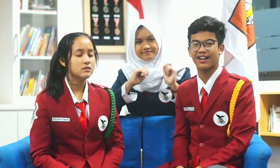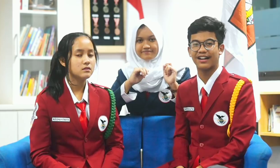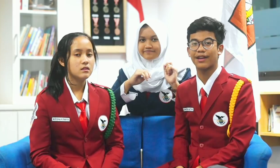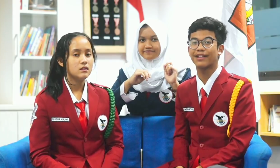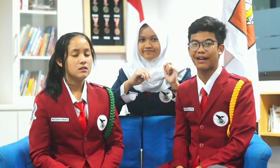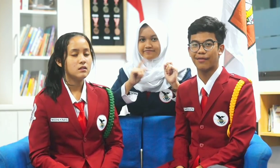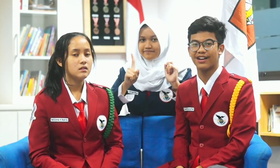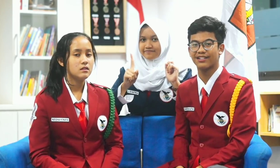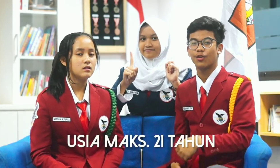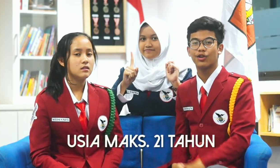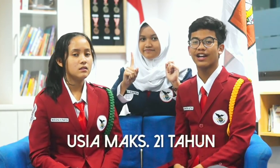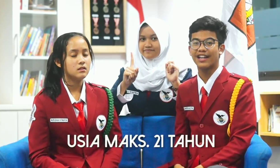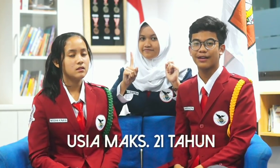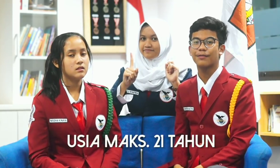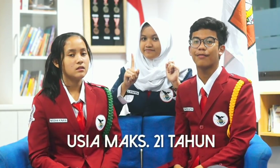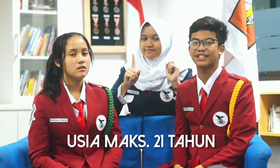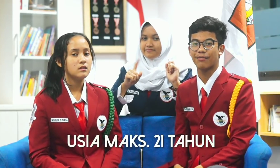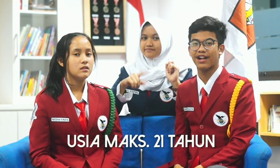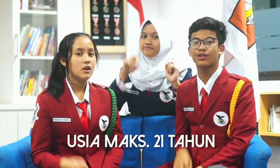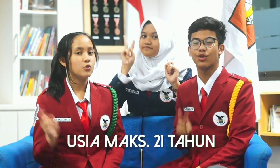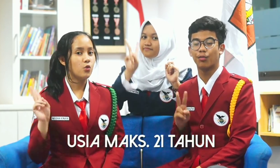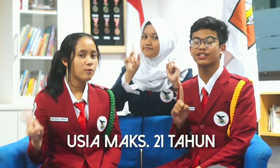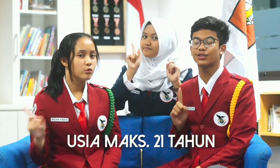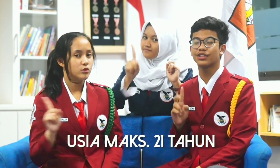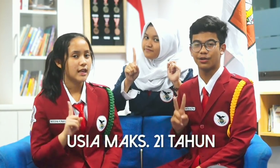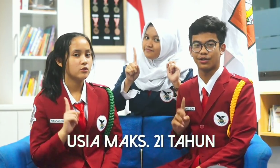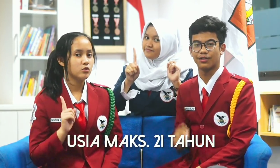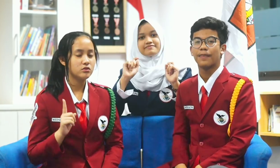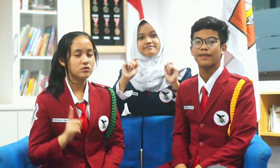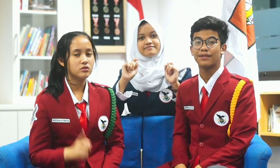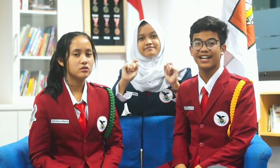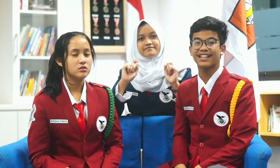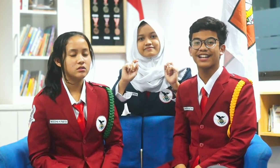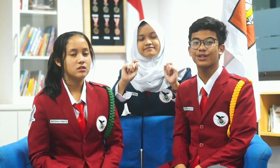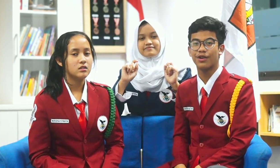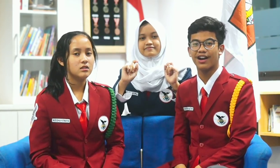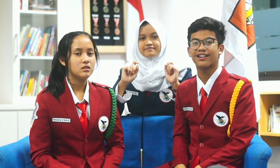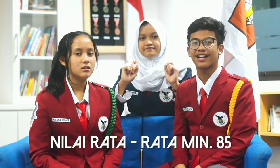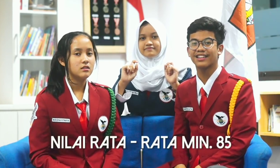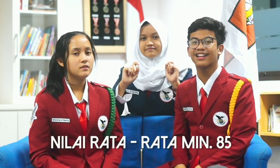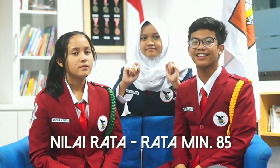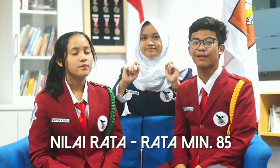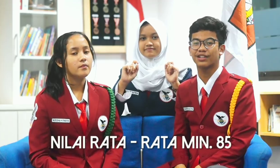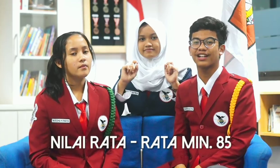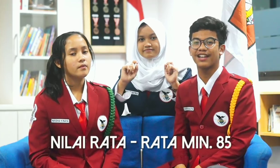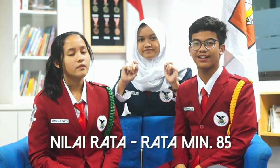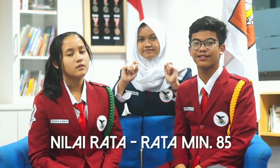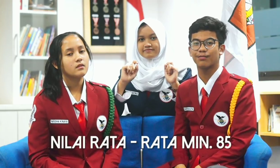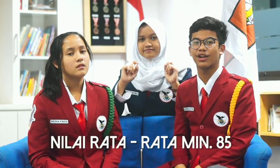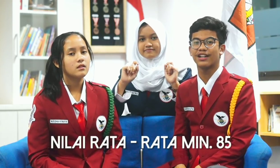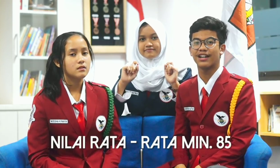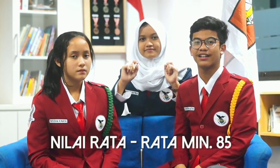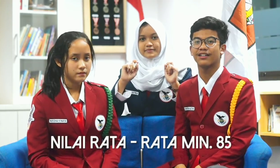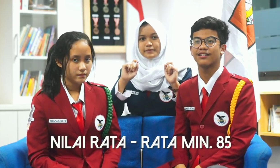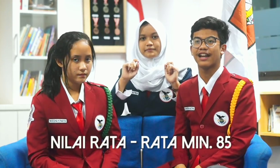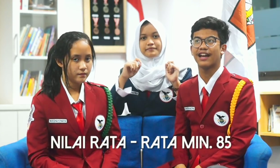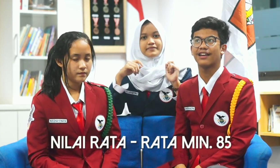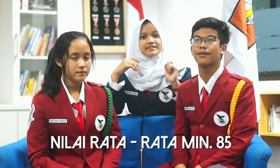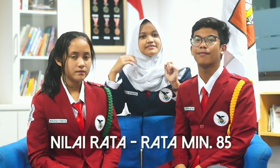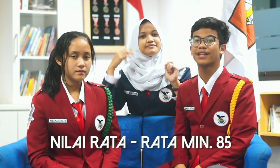Yang pertama, umur kalian maksimal 21 tahun. Persyaratan yang kedua, rata-rata rapot kalian mulai dari nilai